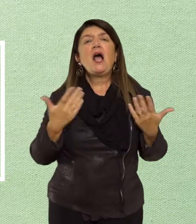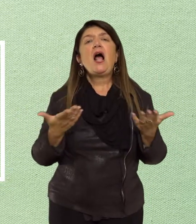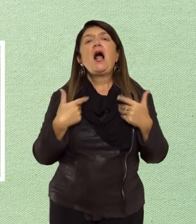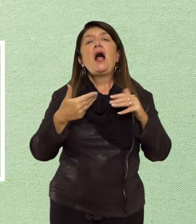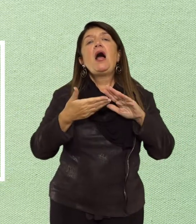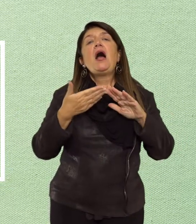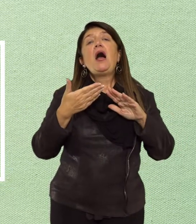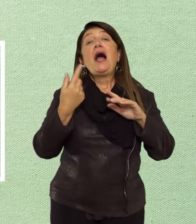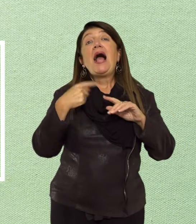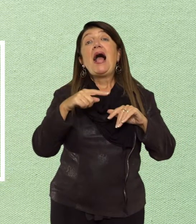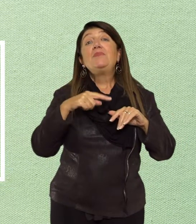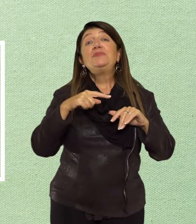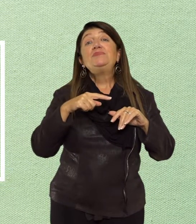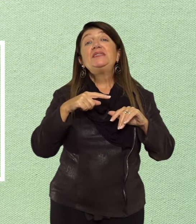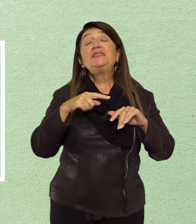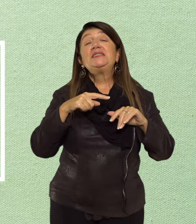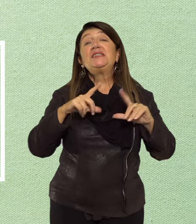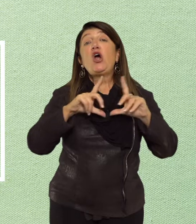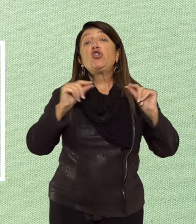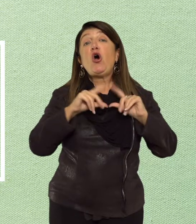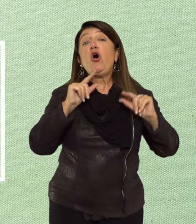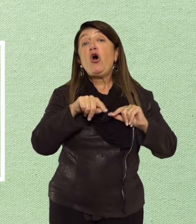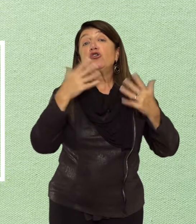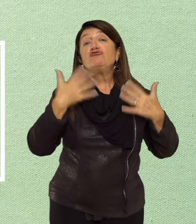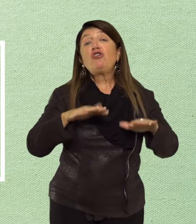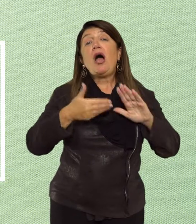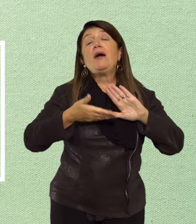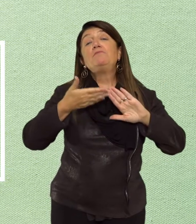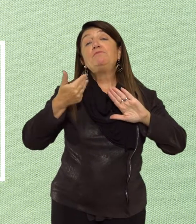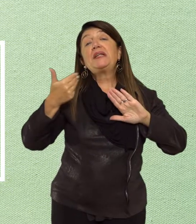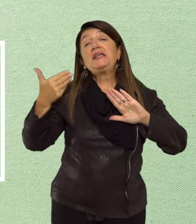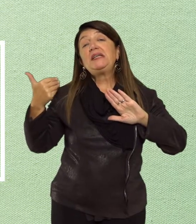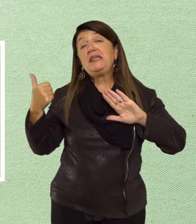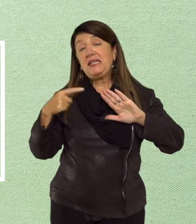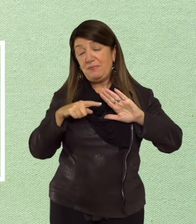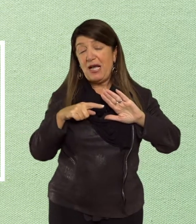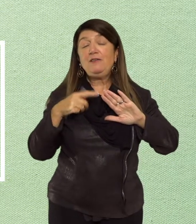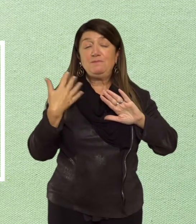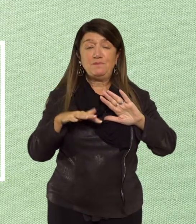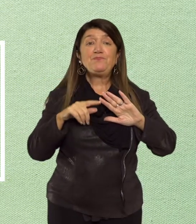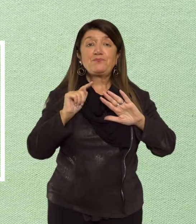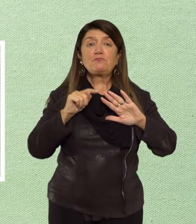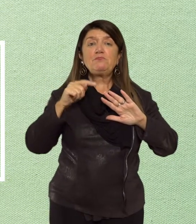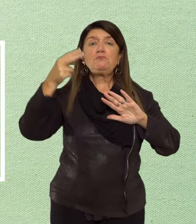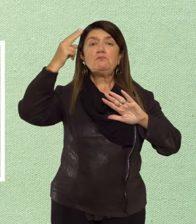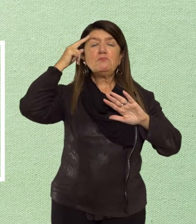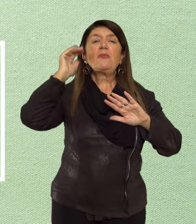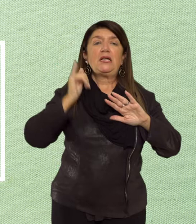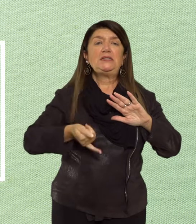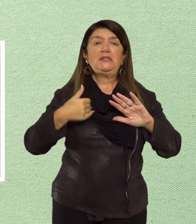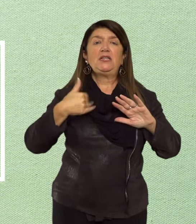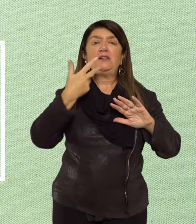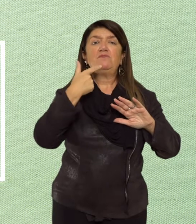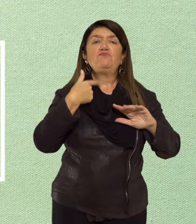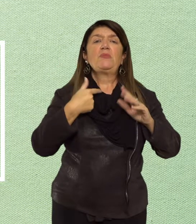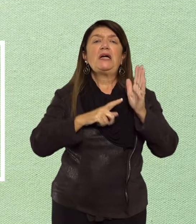di Tokyo, di partire per Tokyo, e mi avevi raccontato che sì, ti saresti aspettata di ottenere dei buoni risultati,